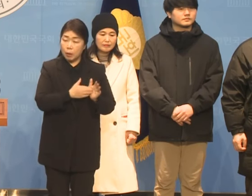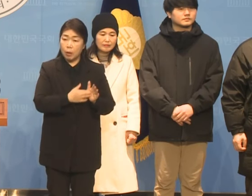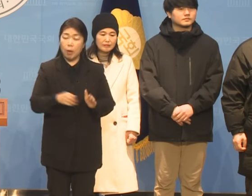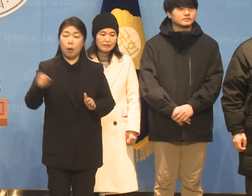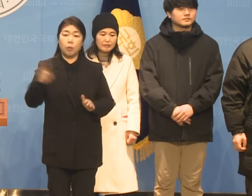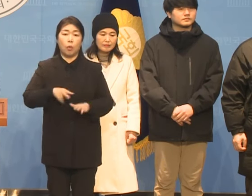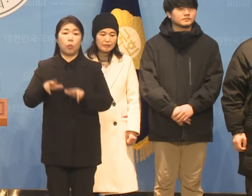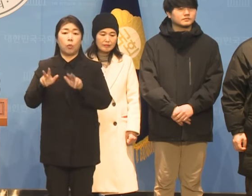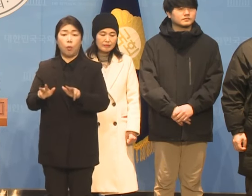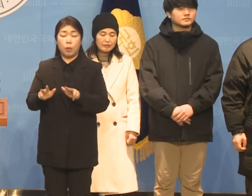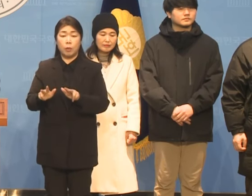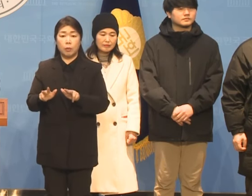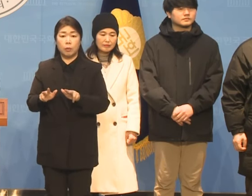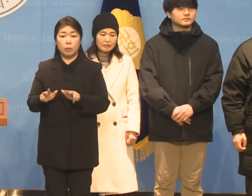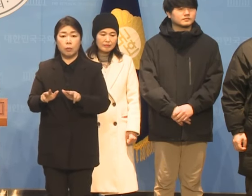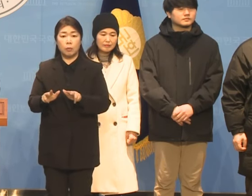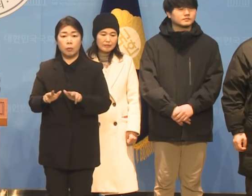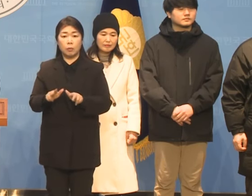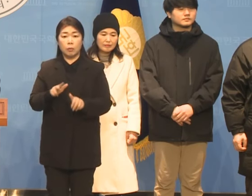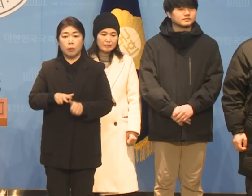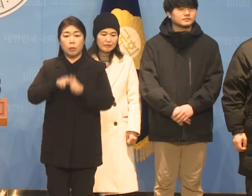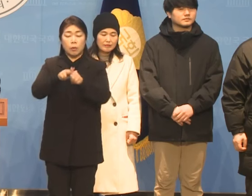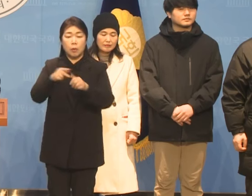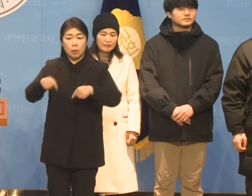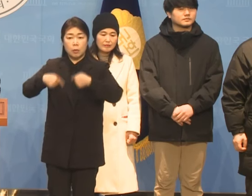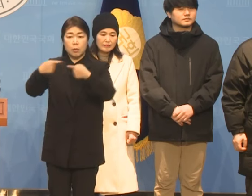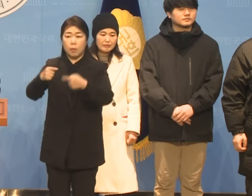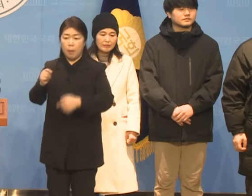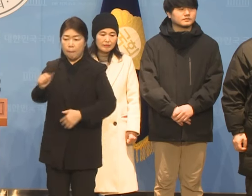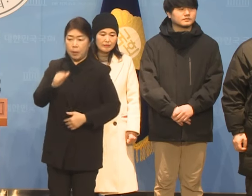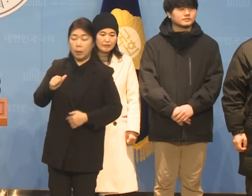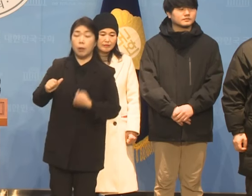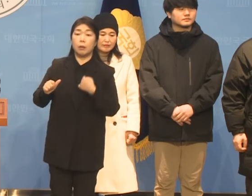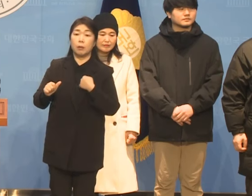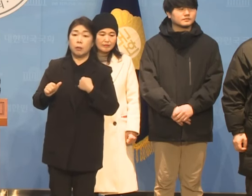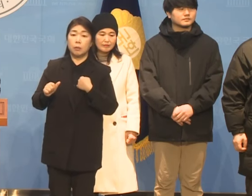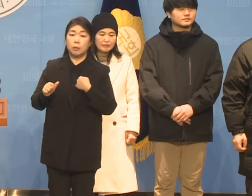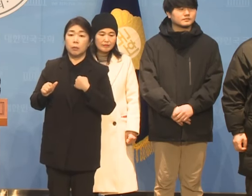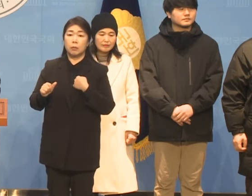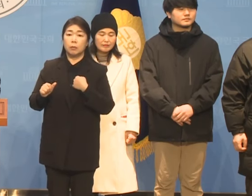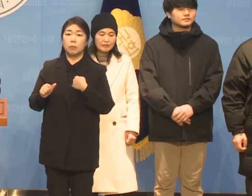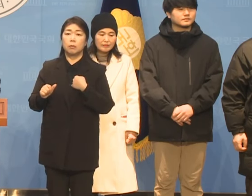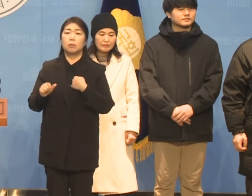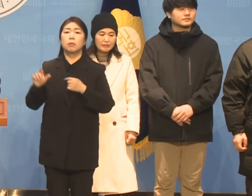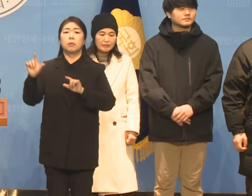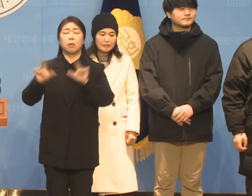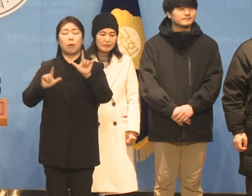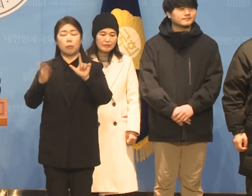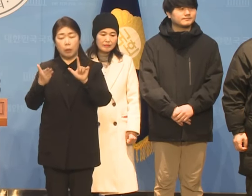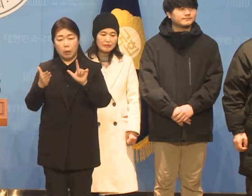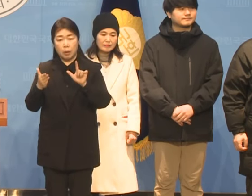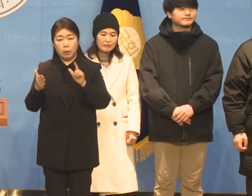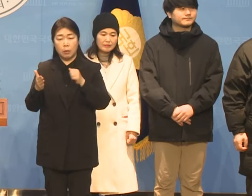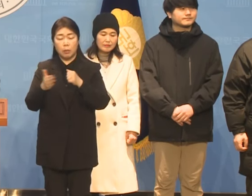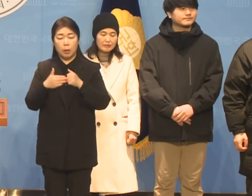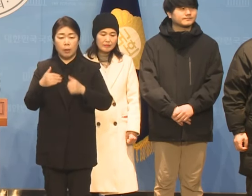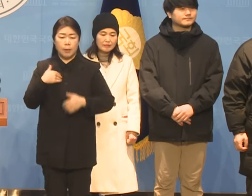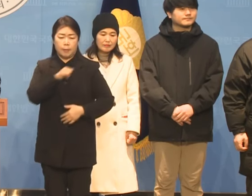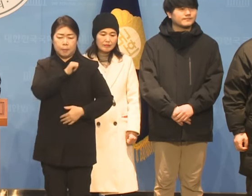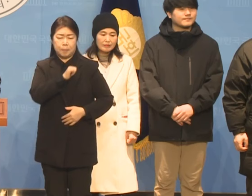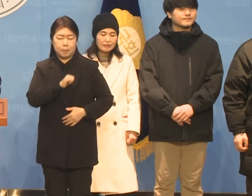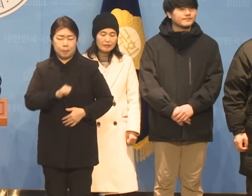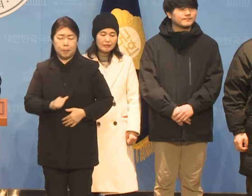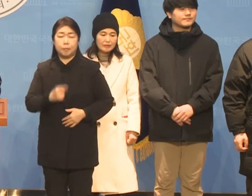이유로 아예 경선 참여조차 원천 배제되는 상황에 이르러서야 그동안